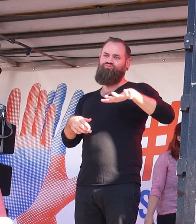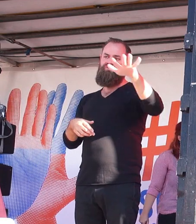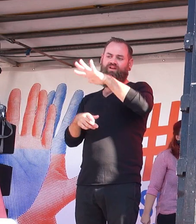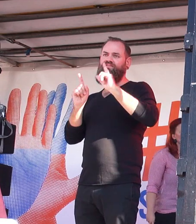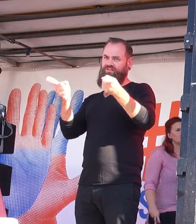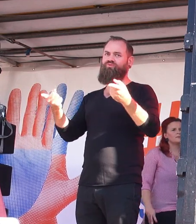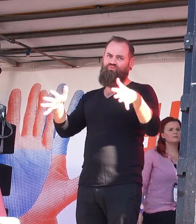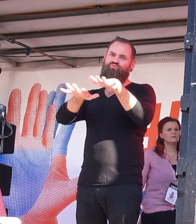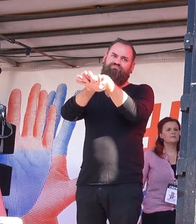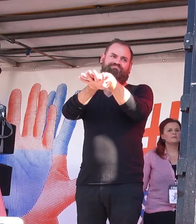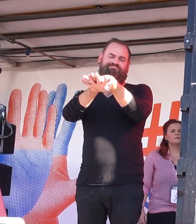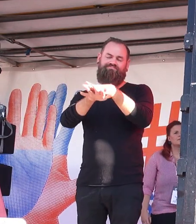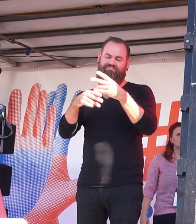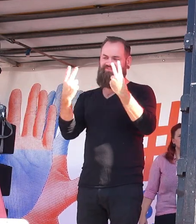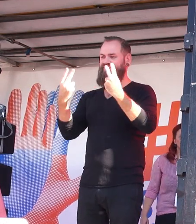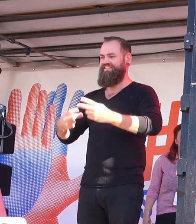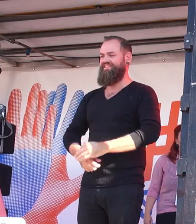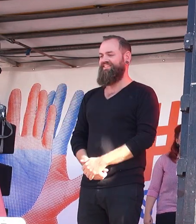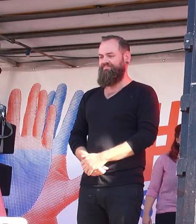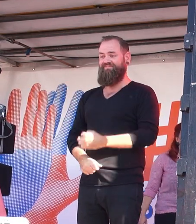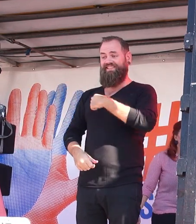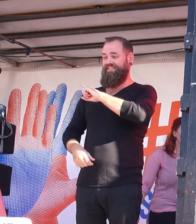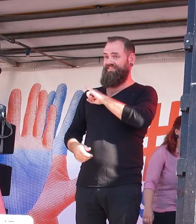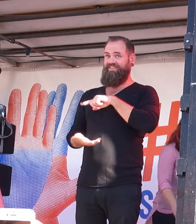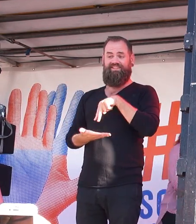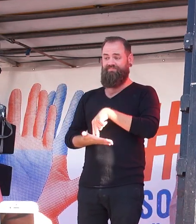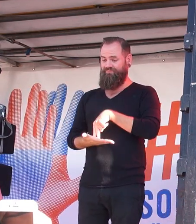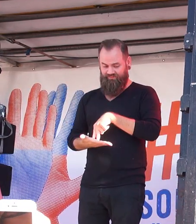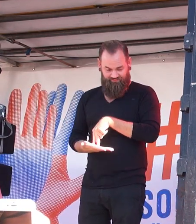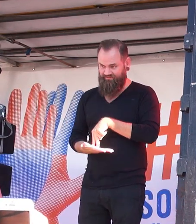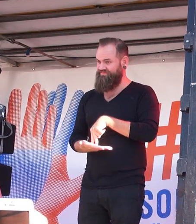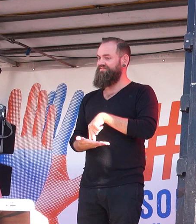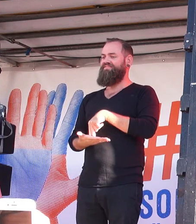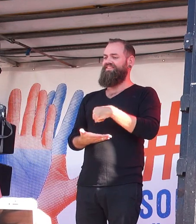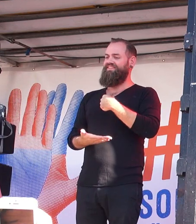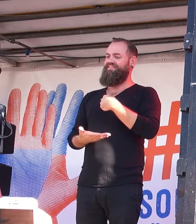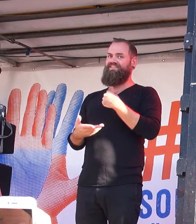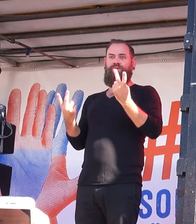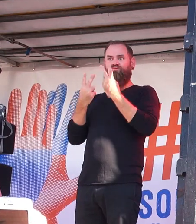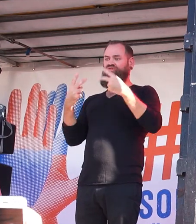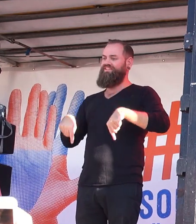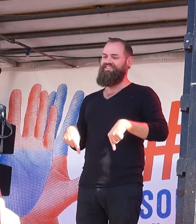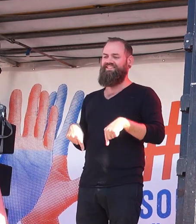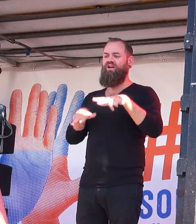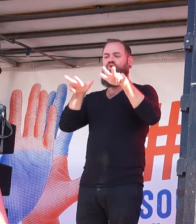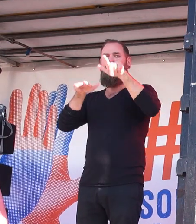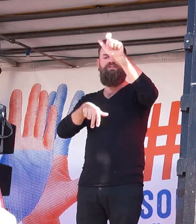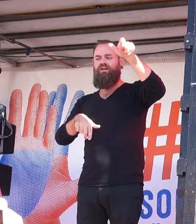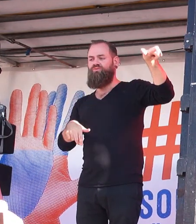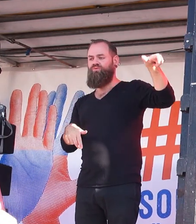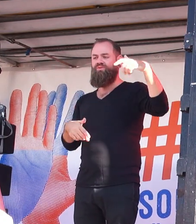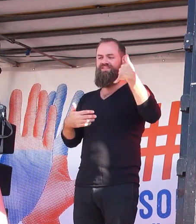Und es ist auch nicht selbstverständlich, dass ich hier oben stehe. Wie viel Druck mussten unsere Organisatoren aushalten,